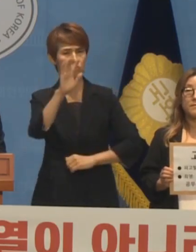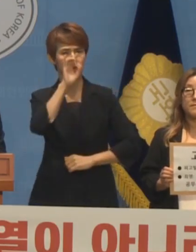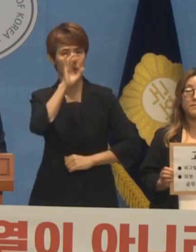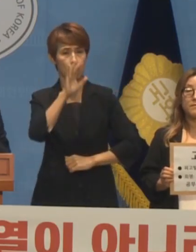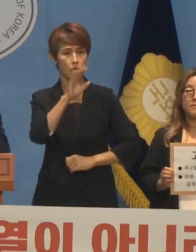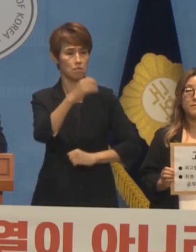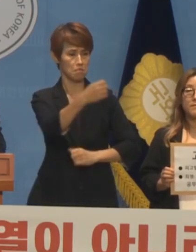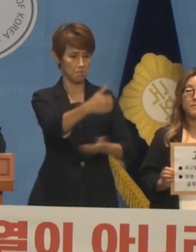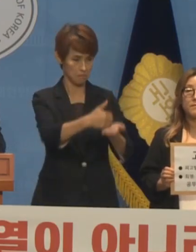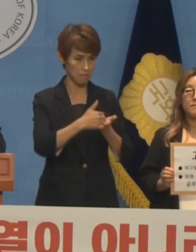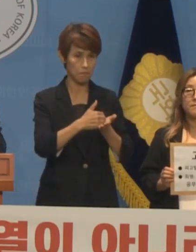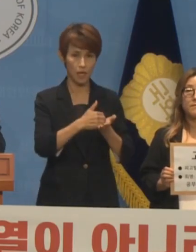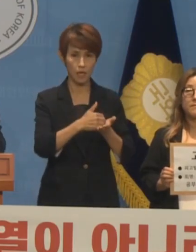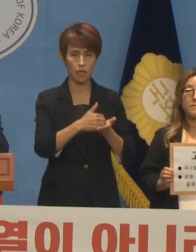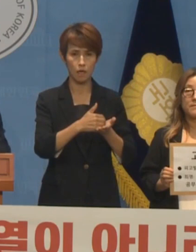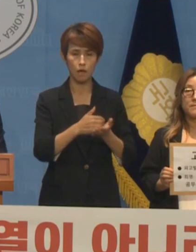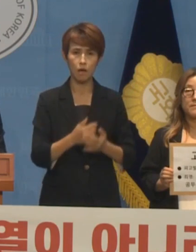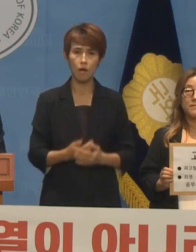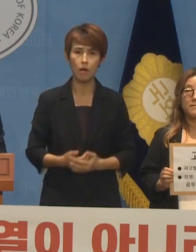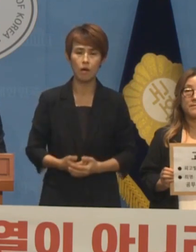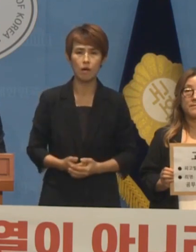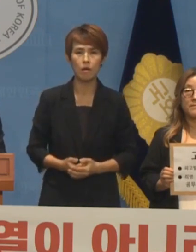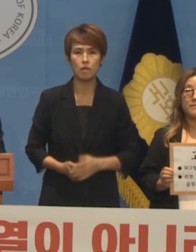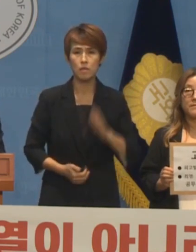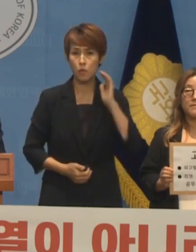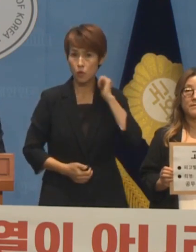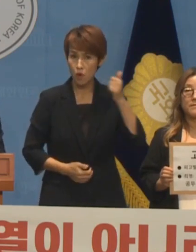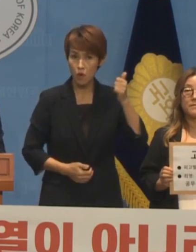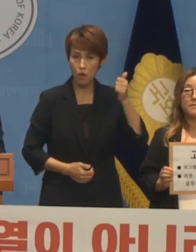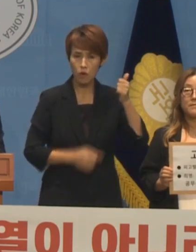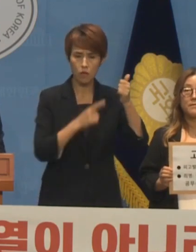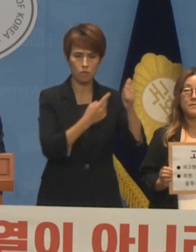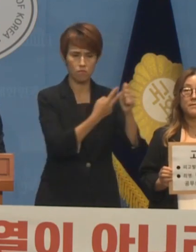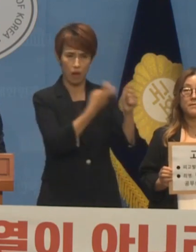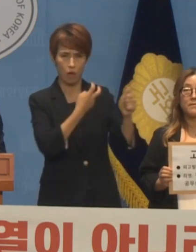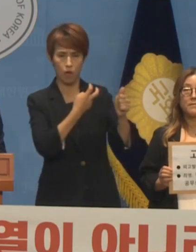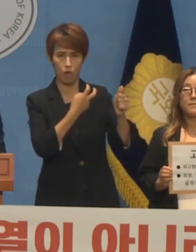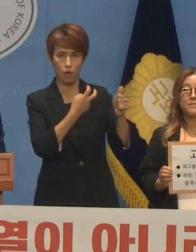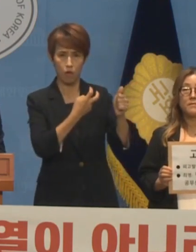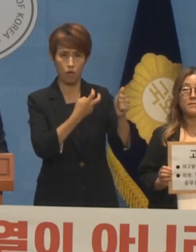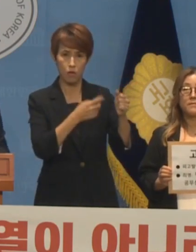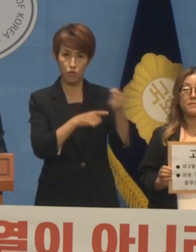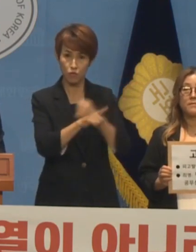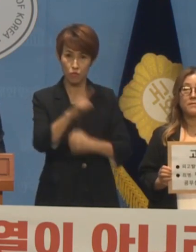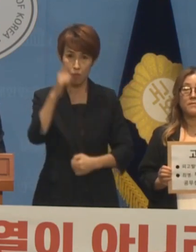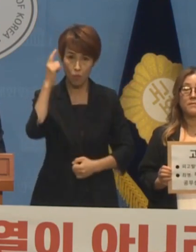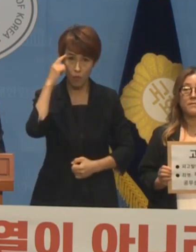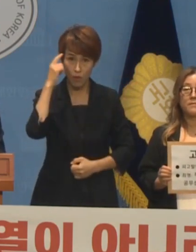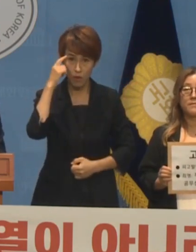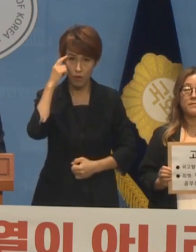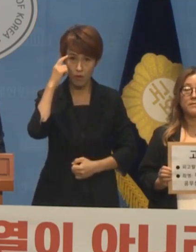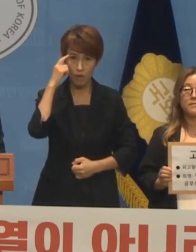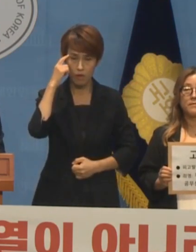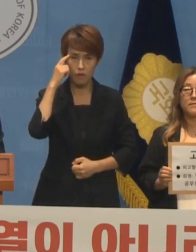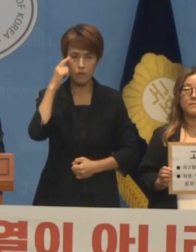펼쳤습니다. 하지만 대통령의 탄핵 사유가 될 수밖에 없는 이유는 그 도이치모터스 주가